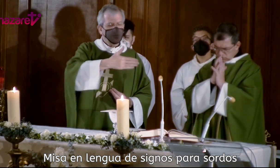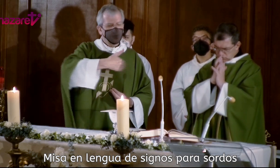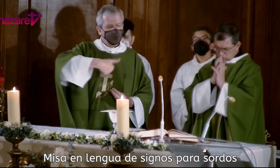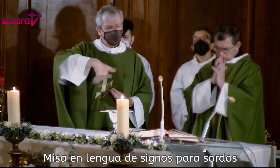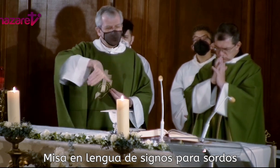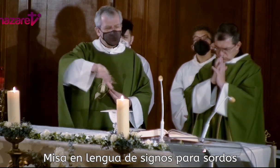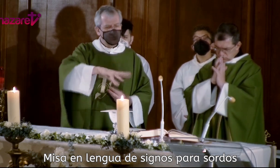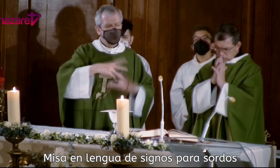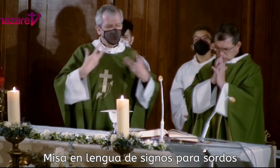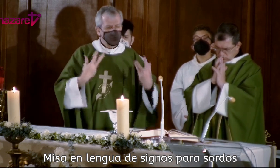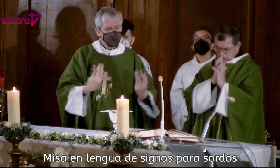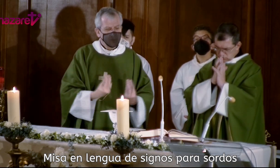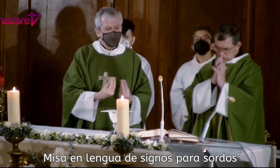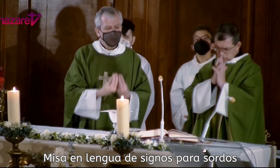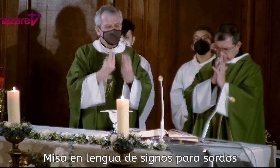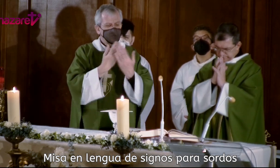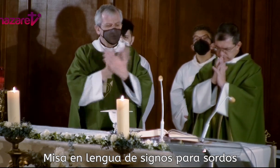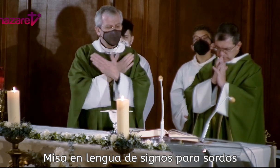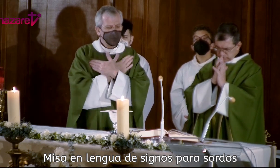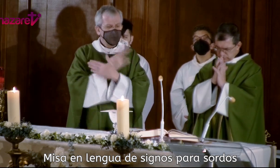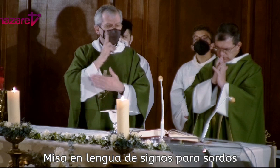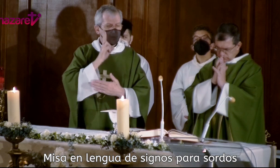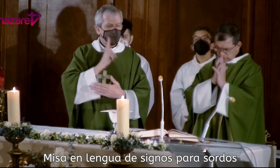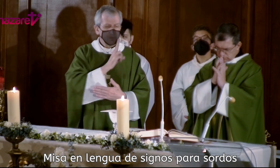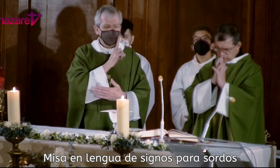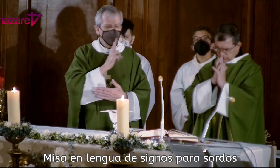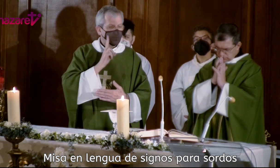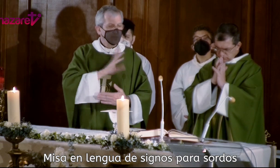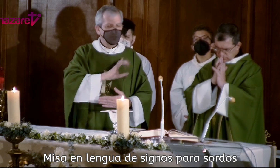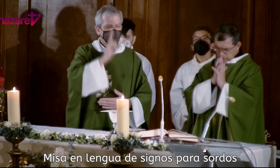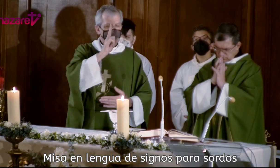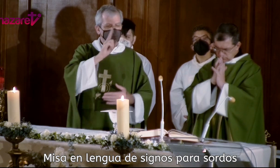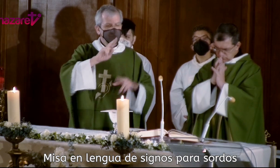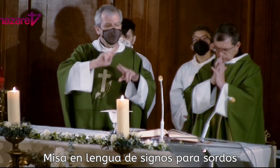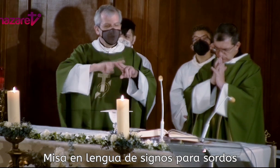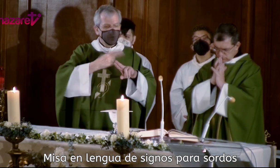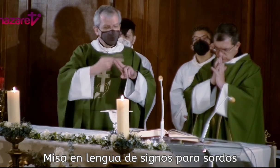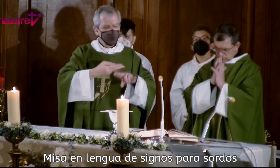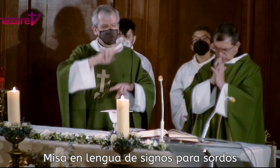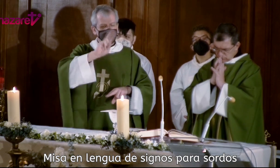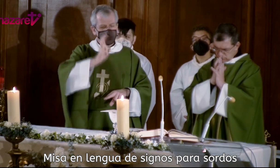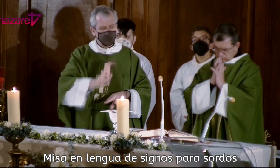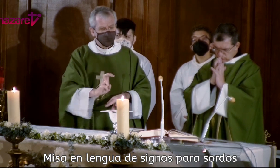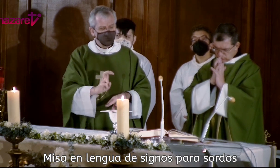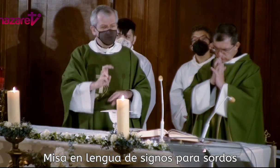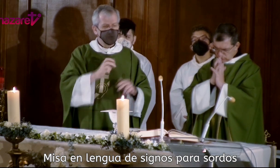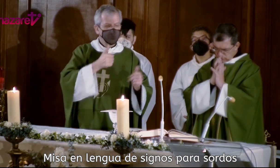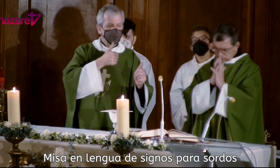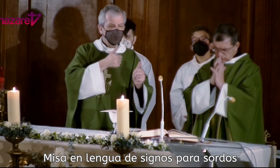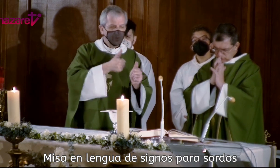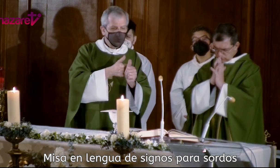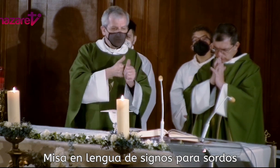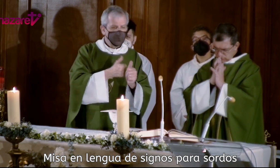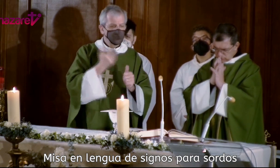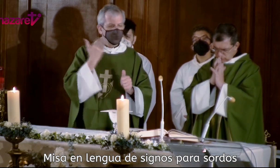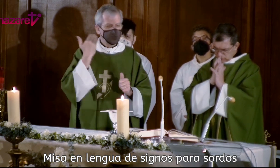misericordia de todos nosotros, y así con María, la Virgen Madre de Dios, con su esposo San José, con los apóstoles y